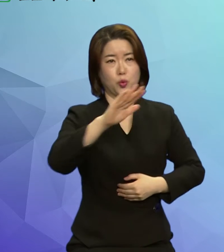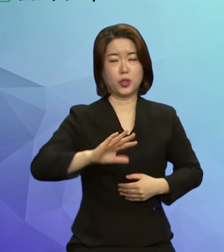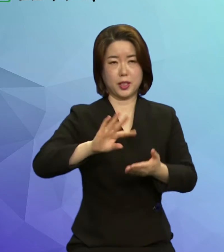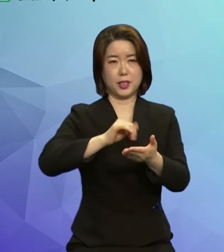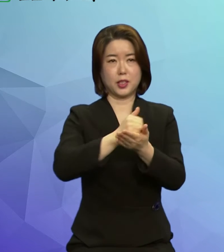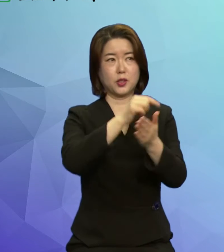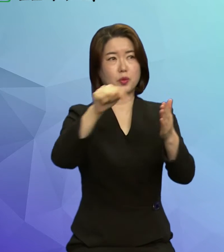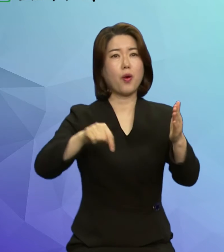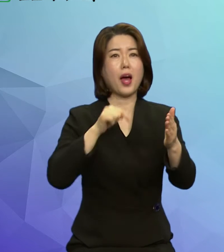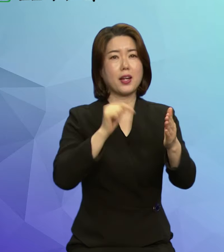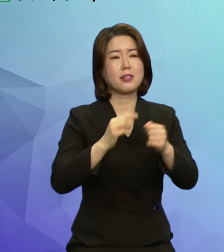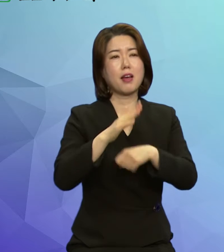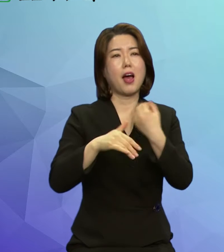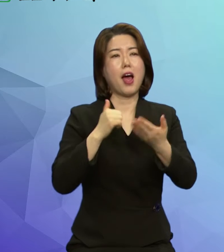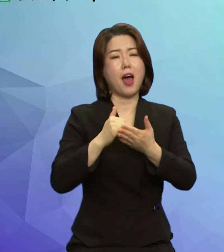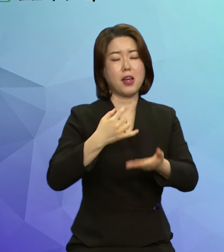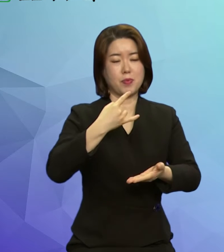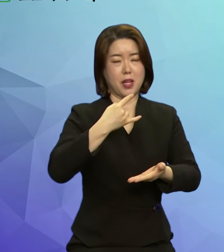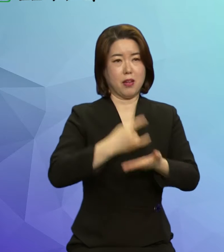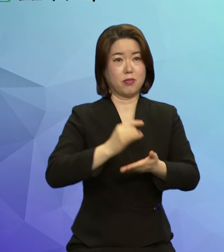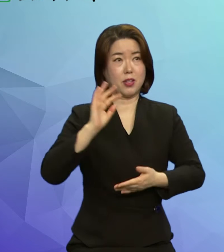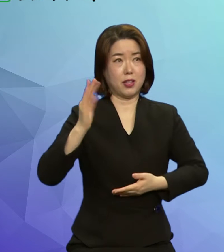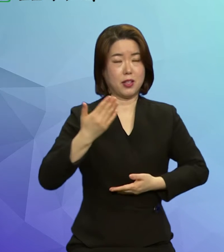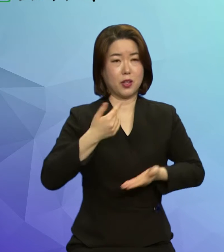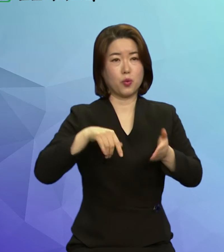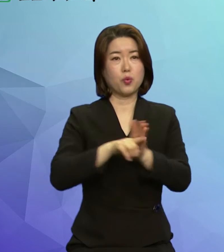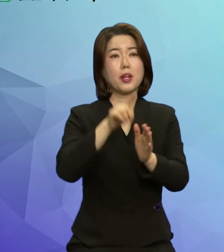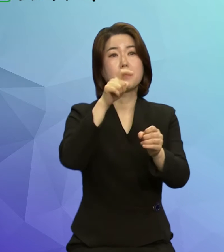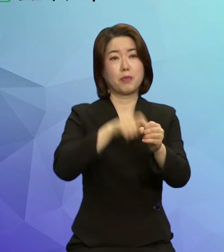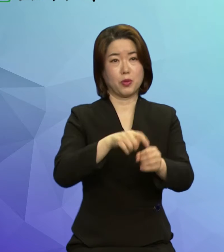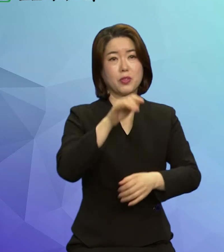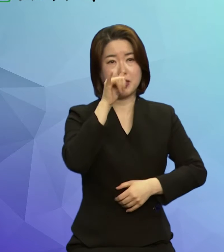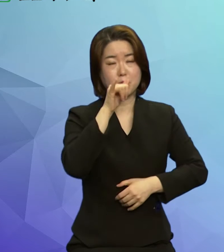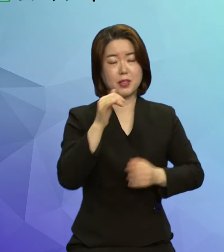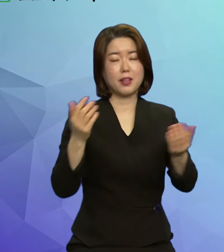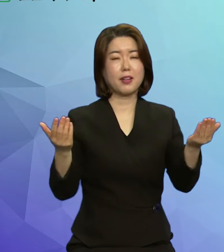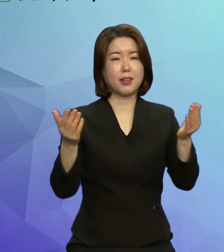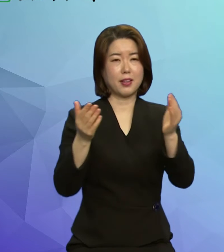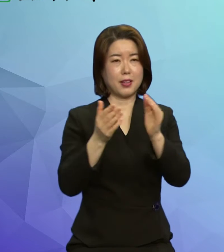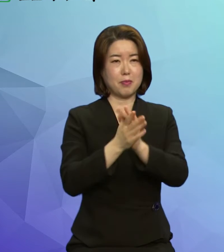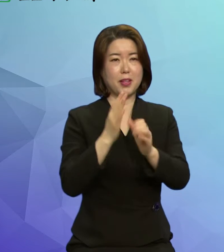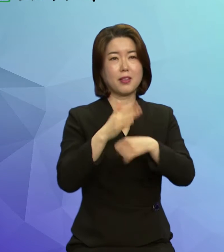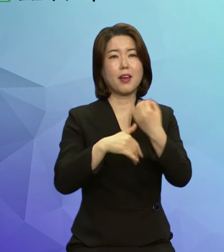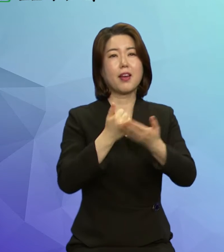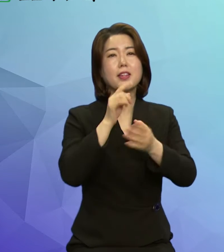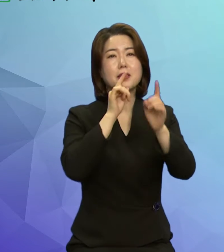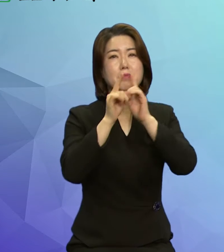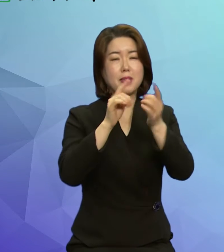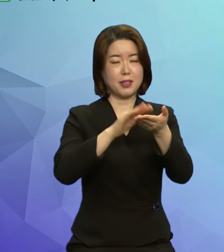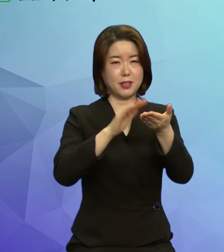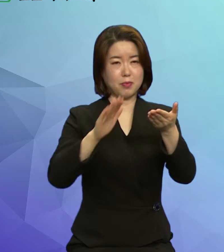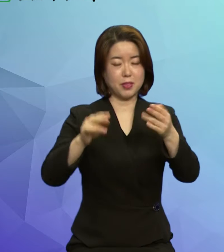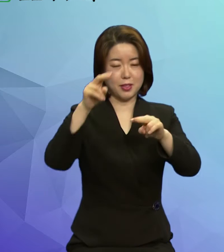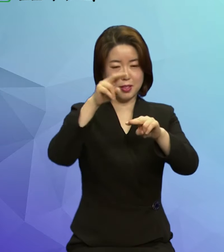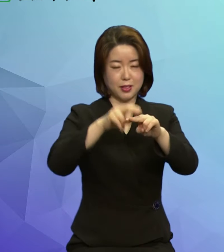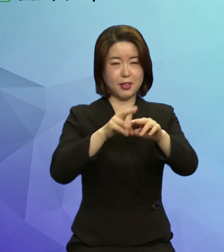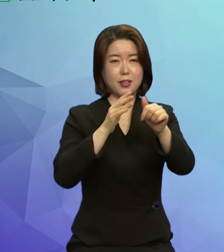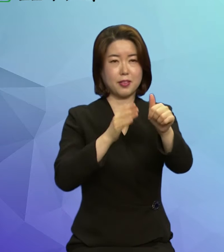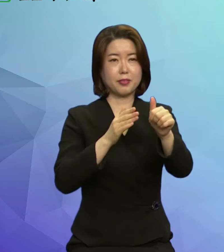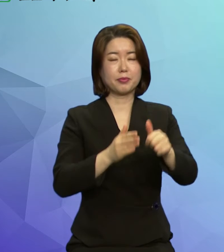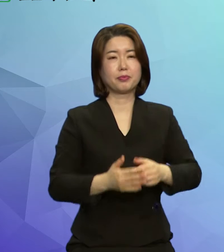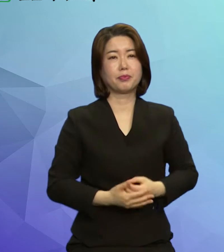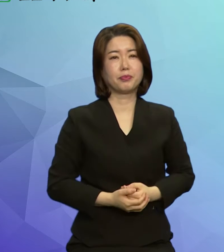우리가 그리스도 안에서 하나님의 의가 되게 하시려는 것입니다. 아멘. 하나님의 말씀입니다. 자리에